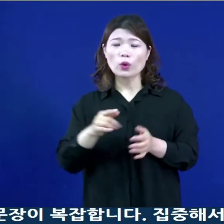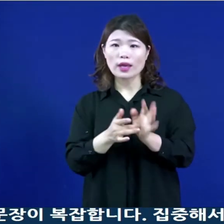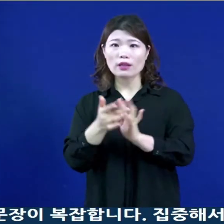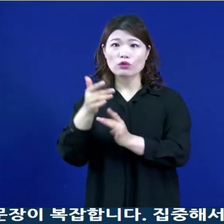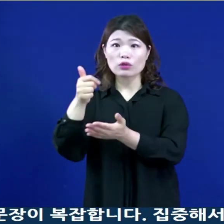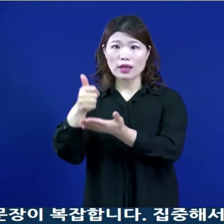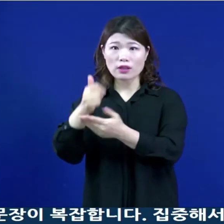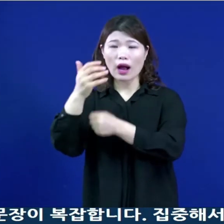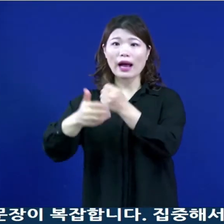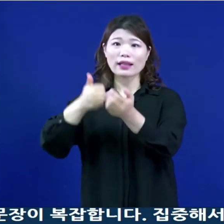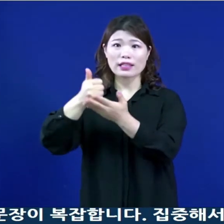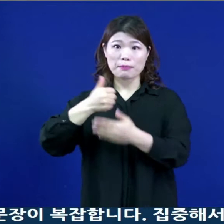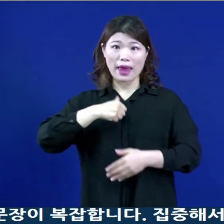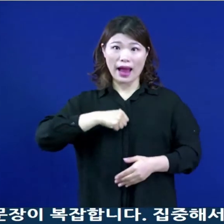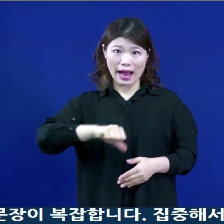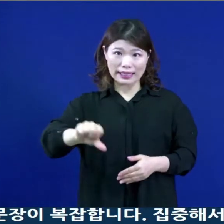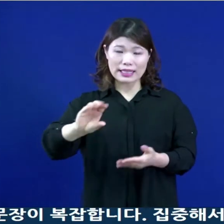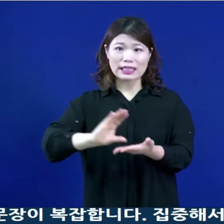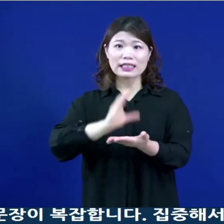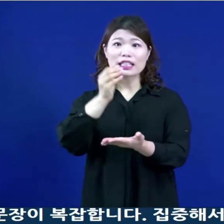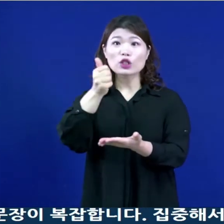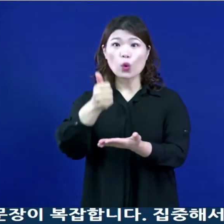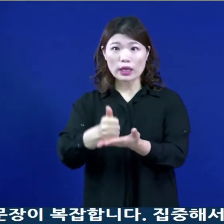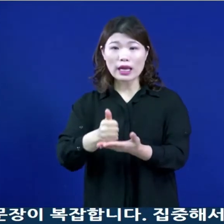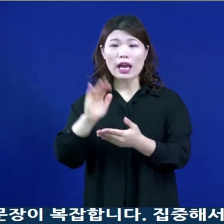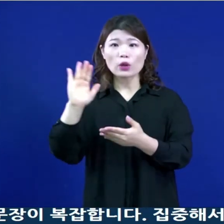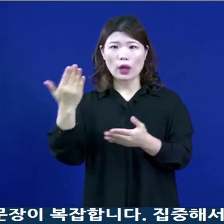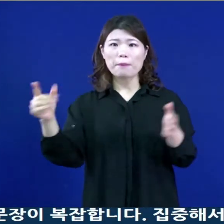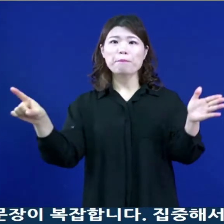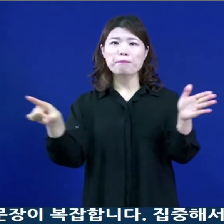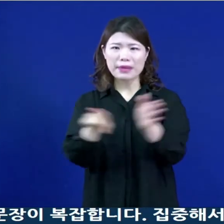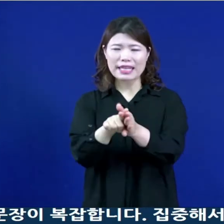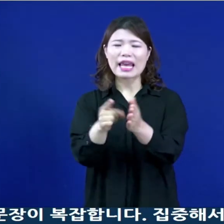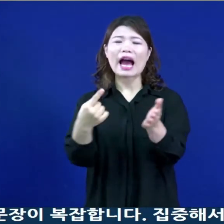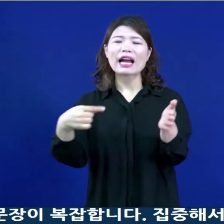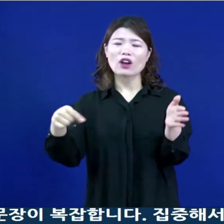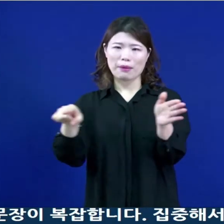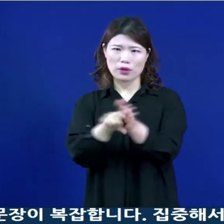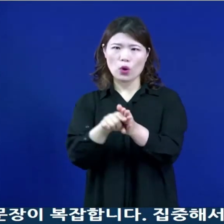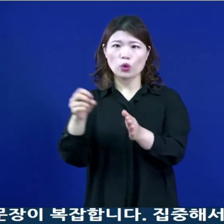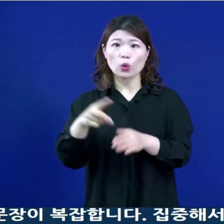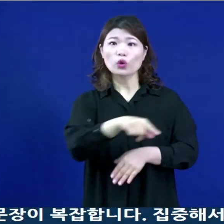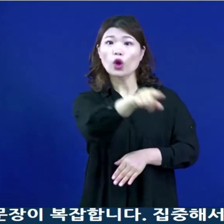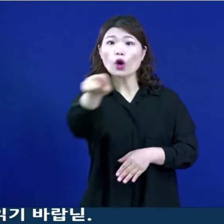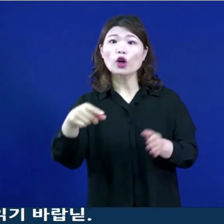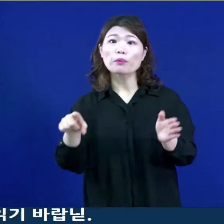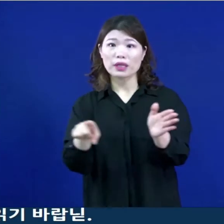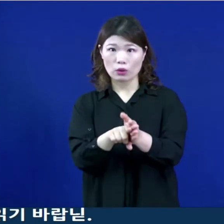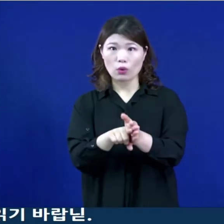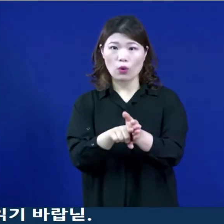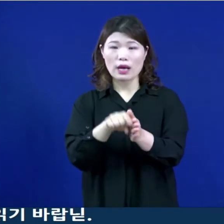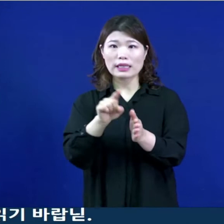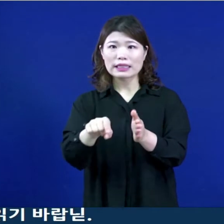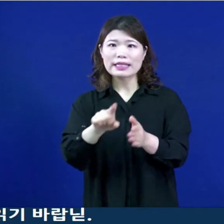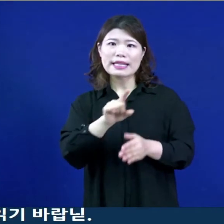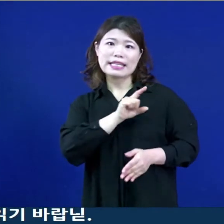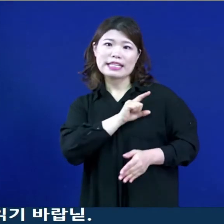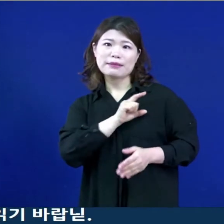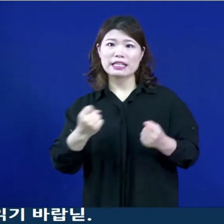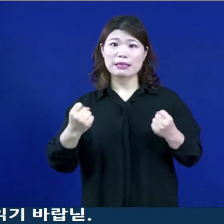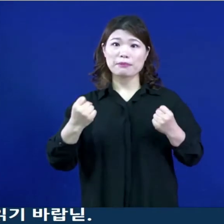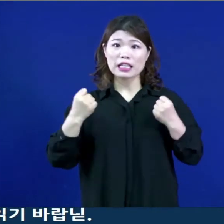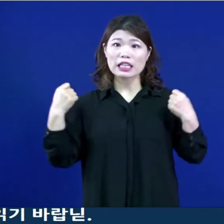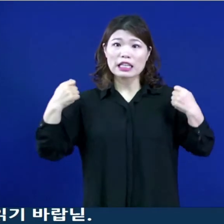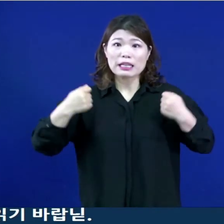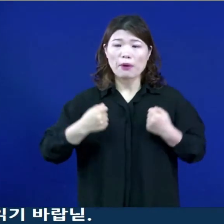예수께서 하나님의 아들 그리스도이심을 믿게 하려 하며 또 너희로 믿고 그 이름을